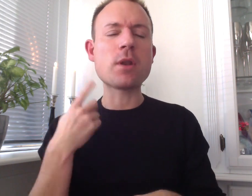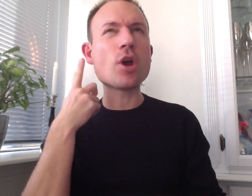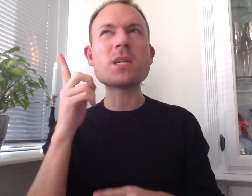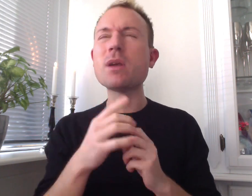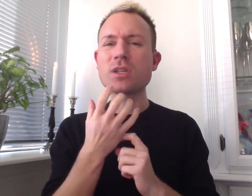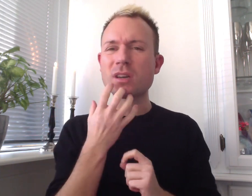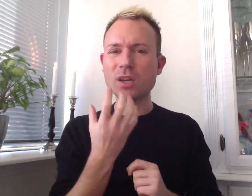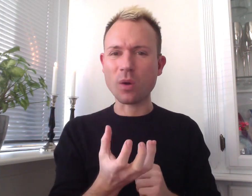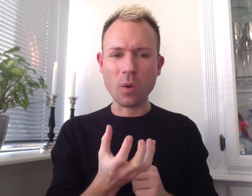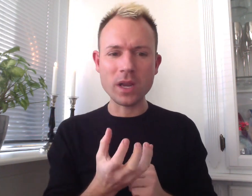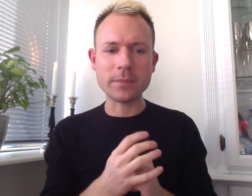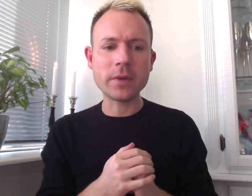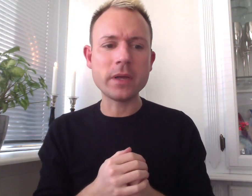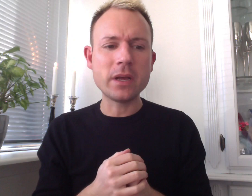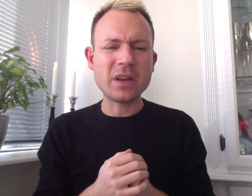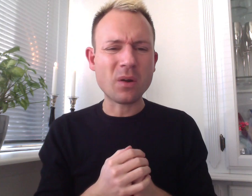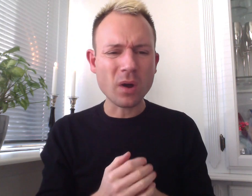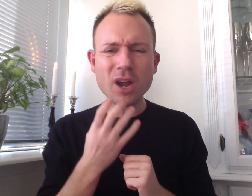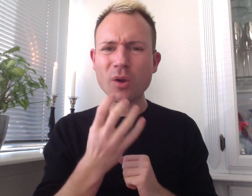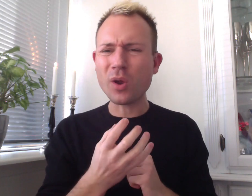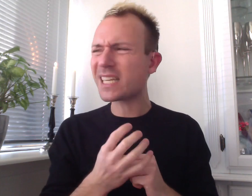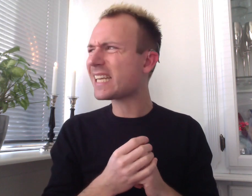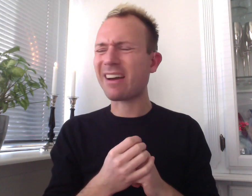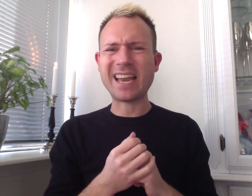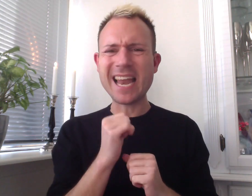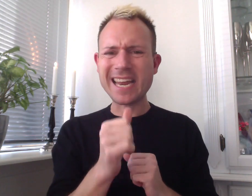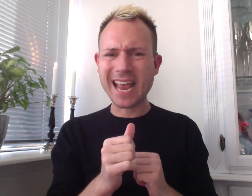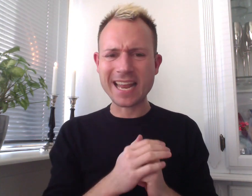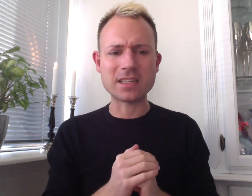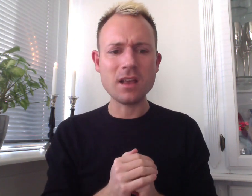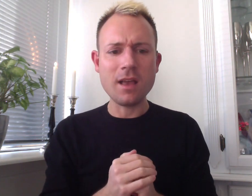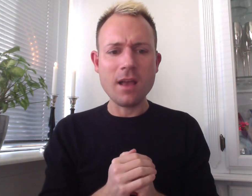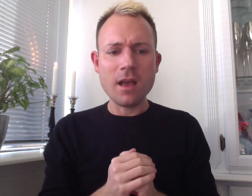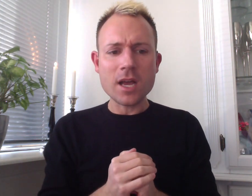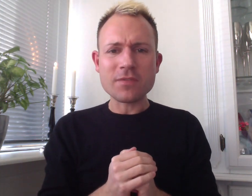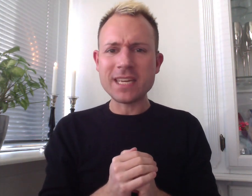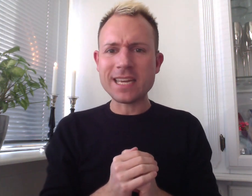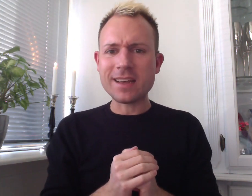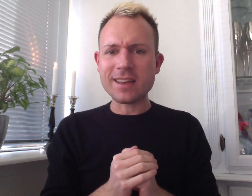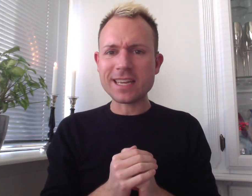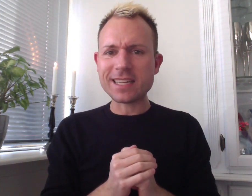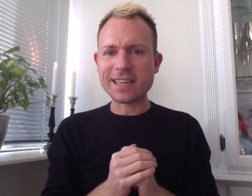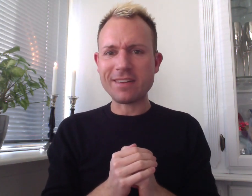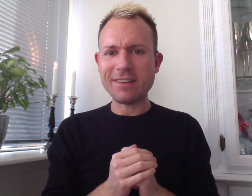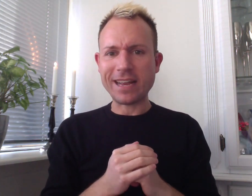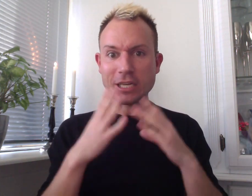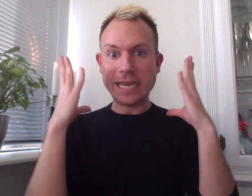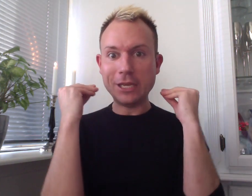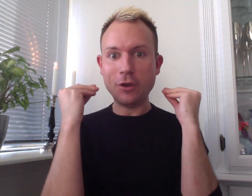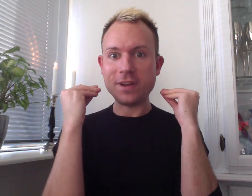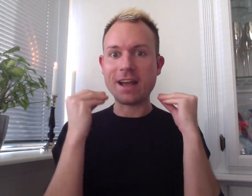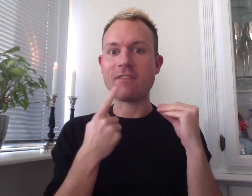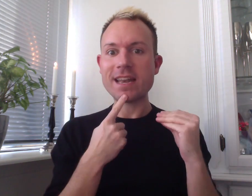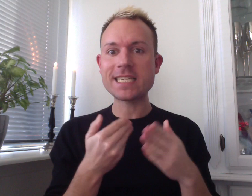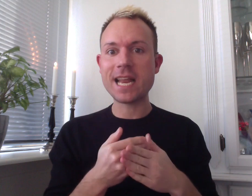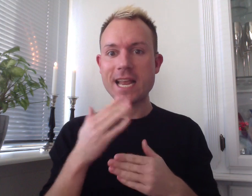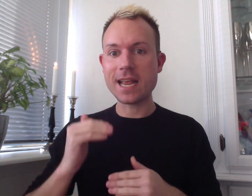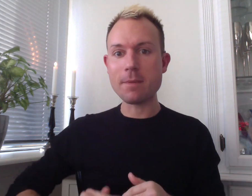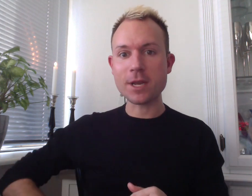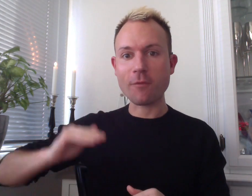hørelse blev den dårlige. Dårlig og dårlig, jeg tænkte, der er et eller andet galt. Fordi jeg ville ikke være den helt døve, jeg var vant til hele mit